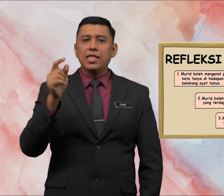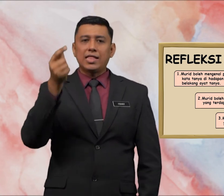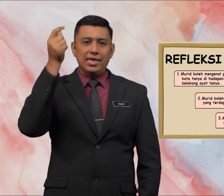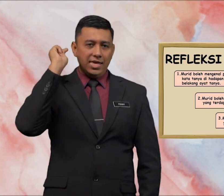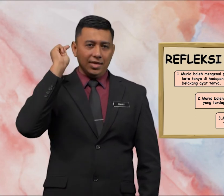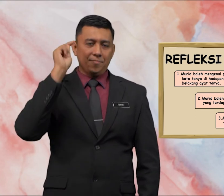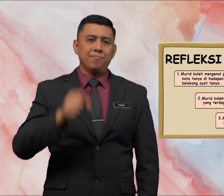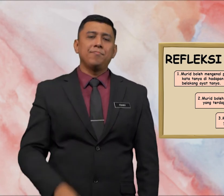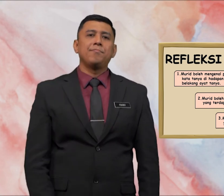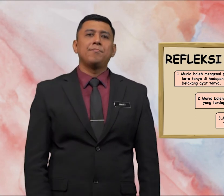tadi.